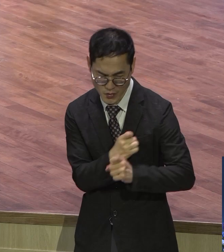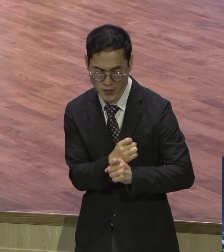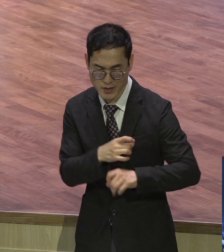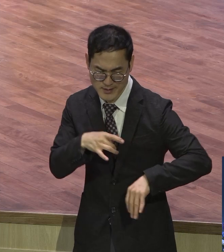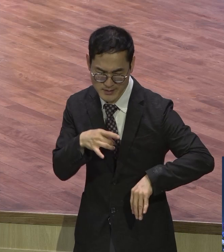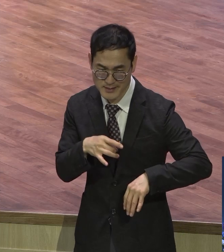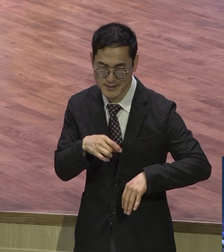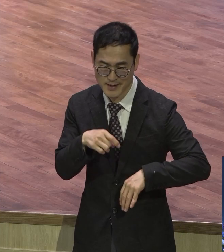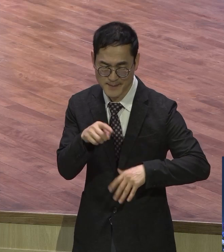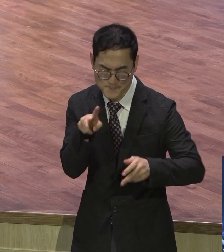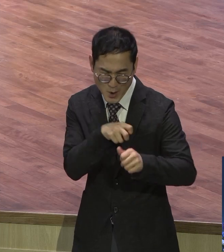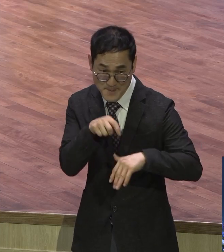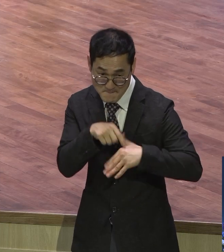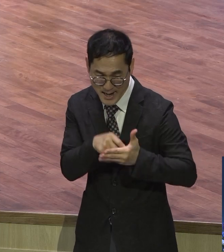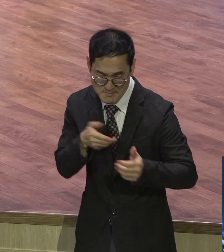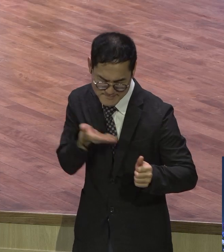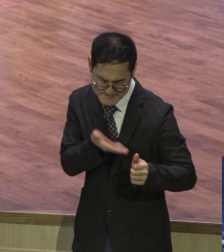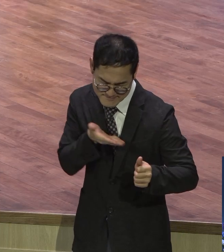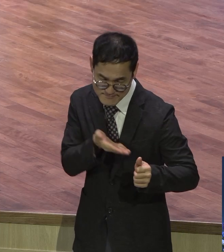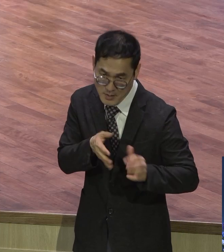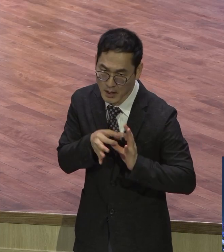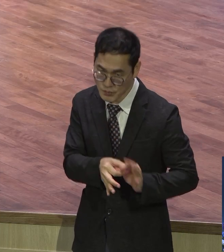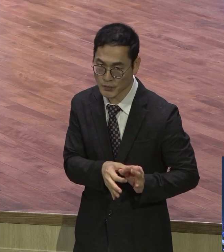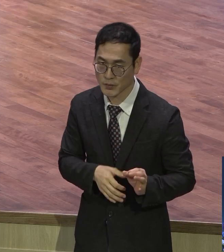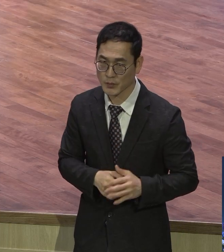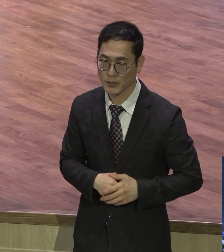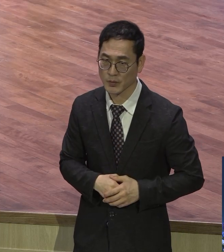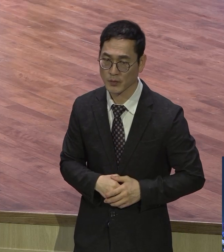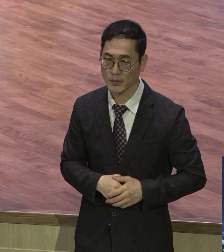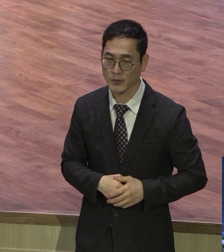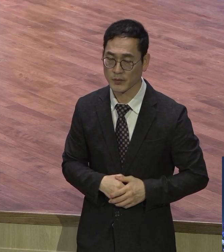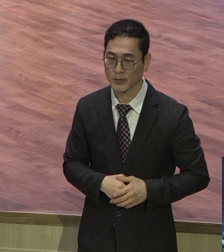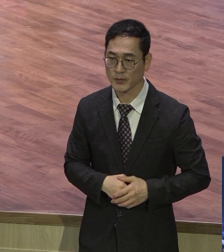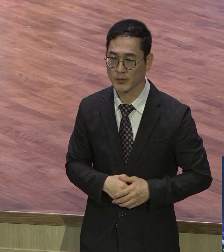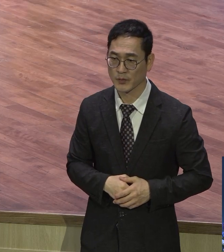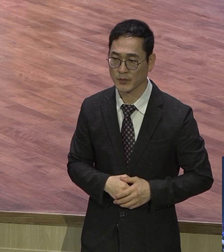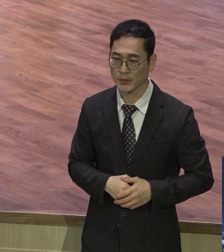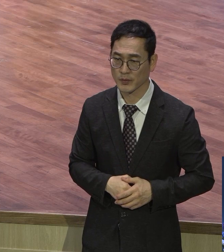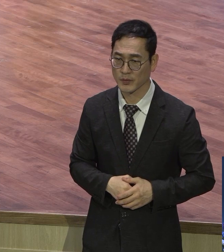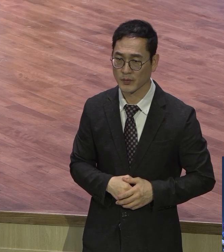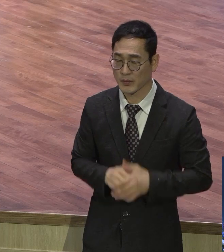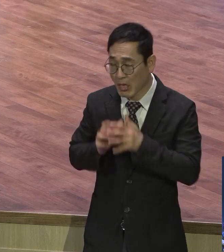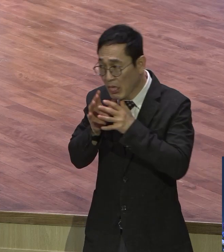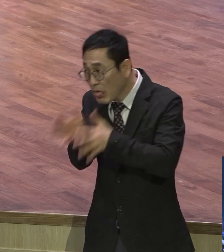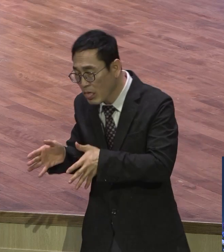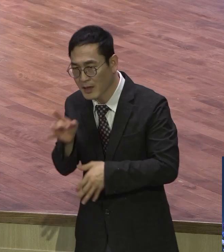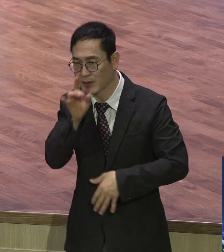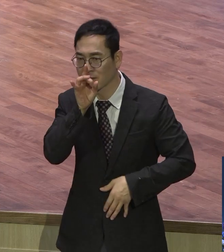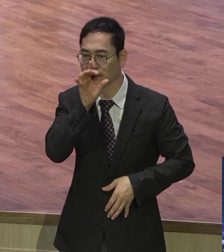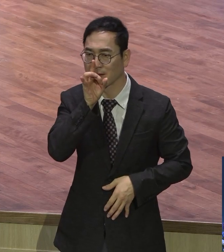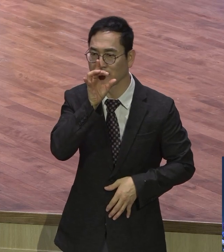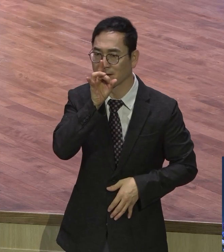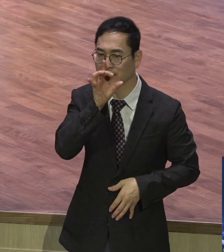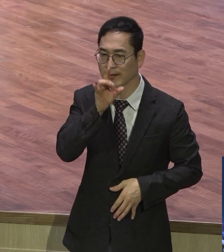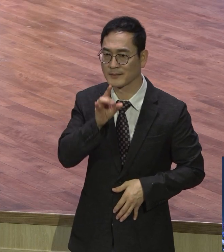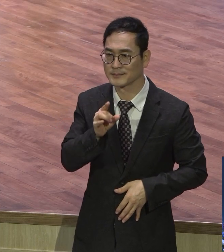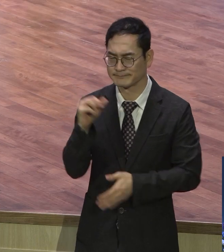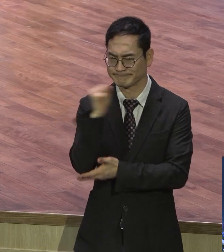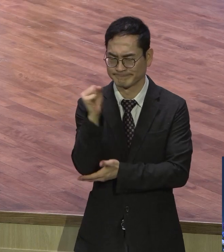만듭니다 여러분이 정신 바짝 차려야 돼요 사직자들 확고부동한 믿음이 신앙의